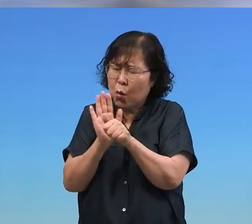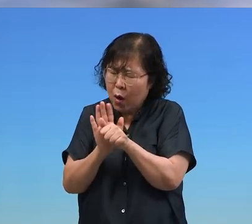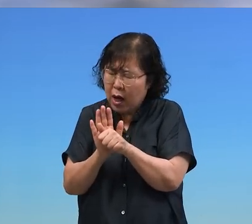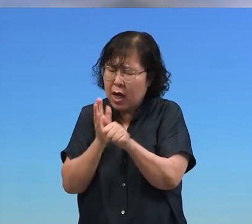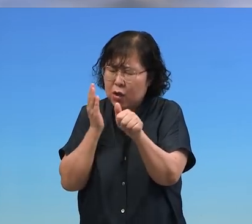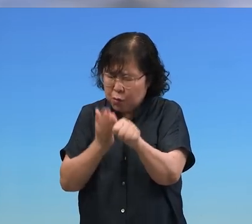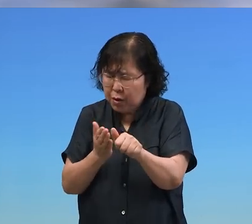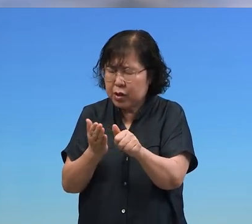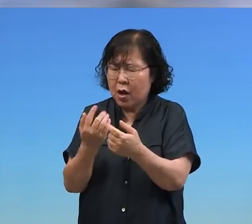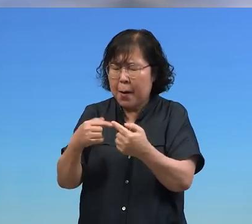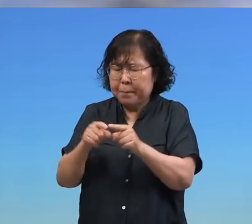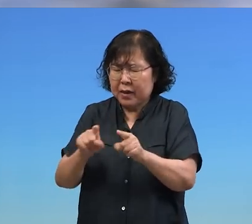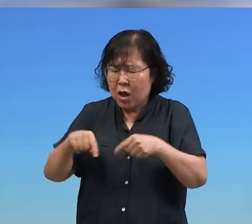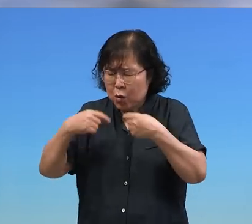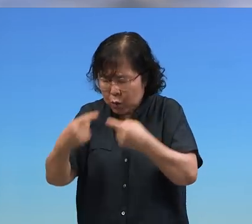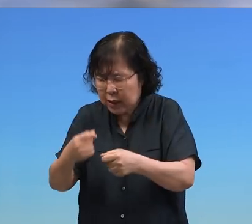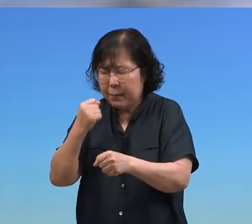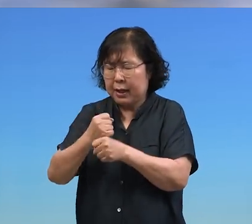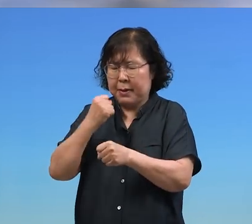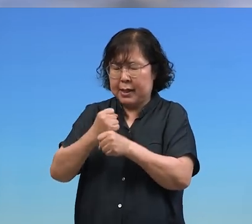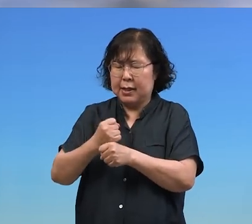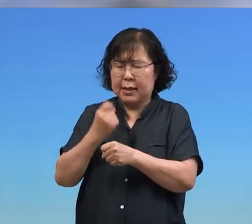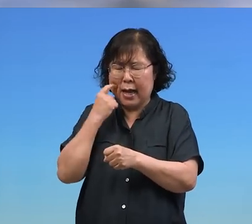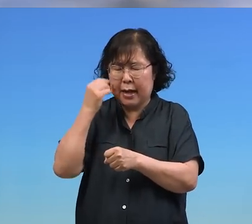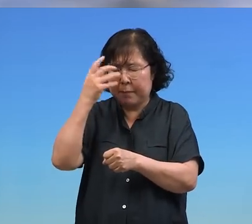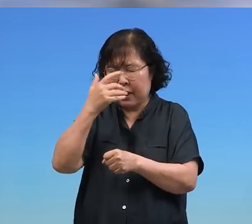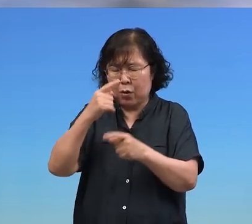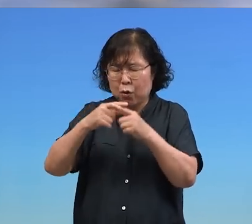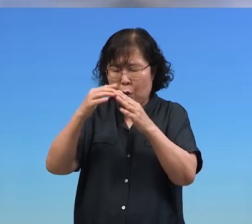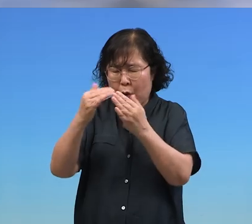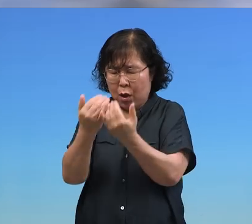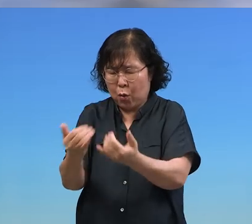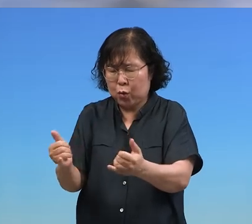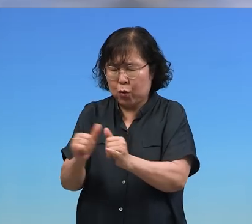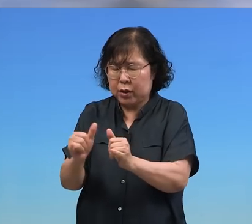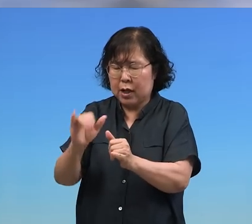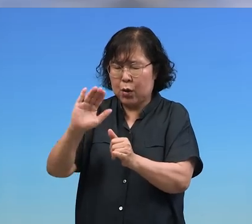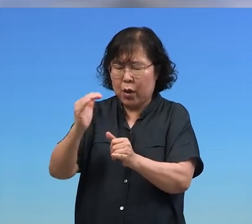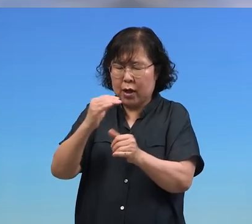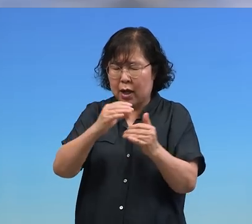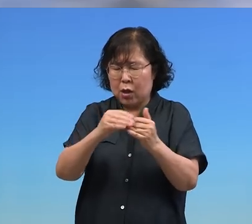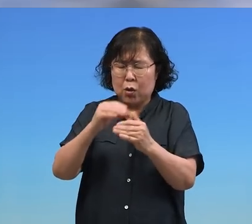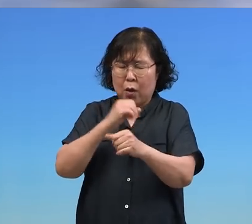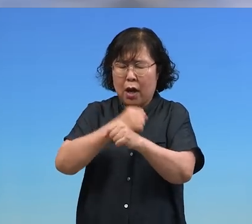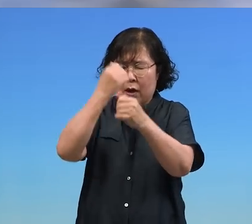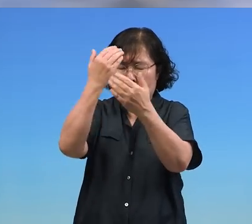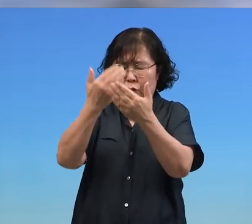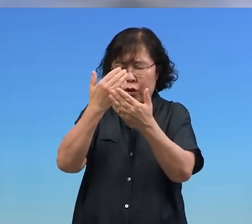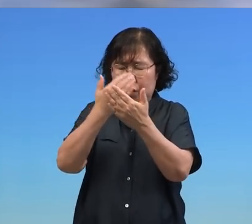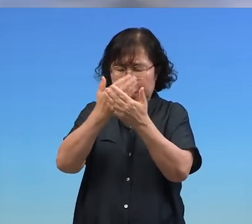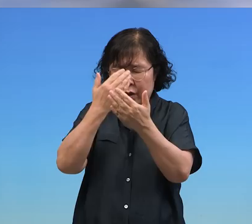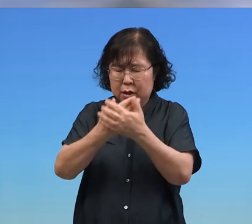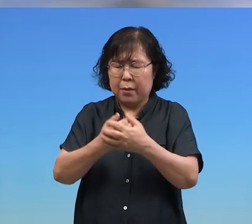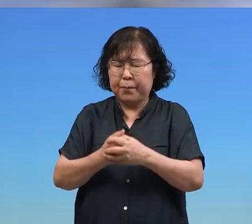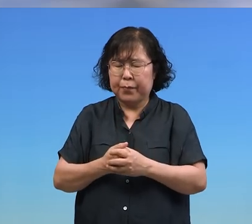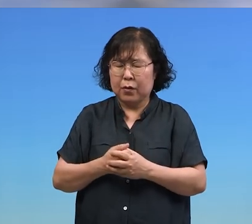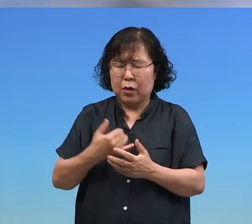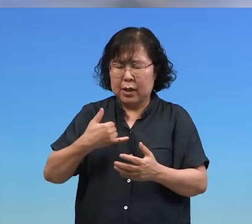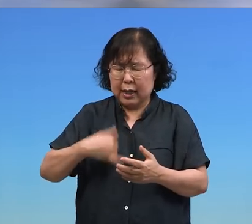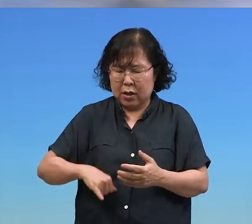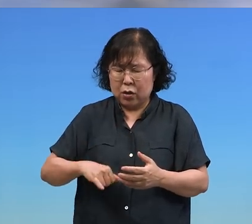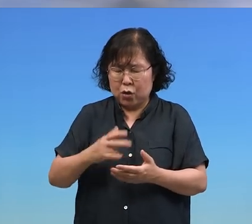기어이 함께 동참하도록 만드는 그런 아름다운 교회 공동체가 되도록 인도하여 주시옵소서